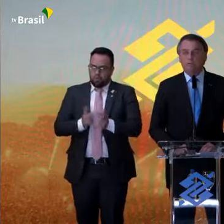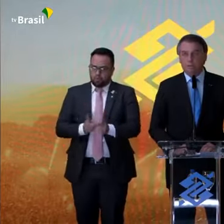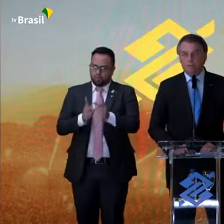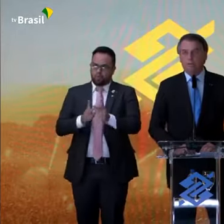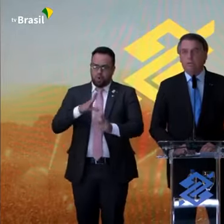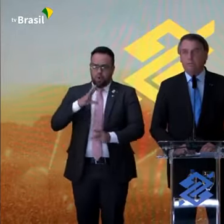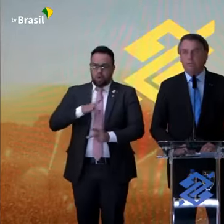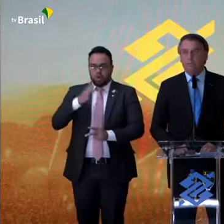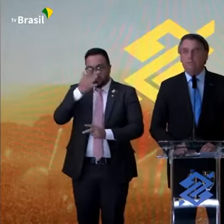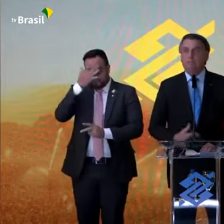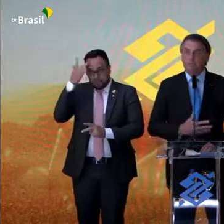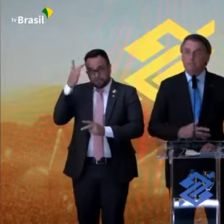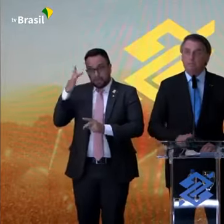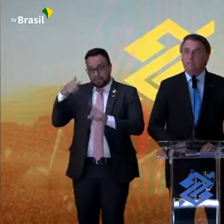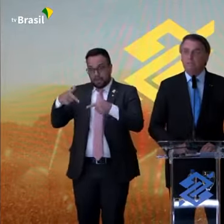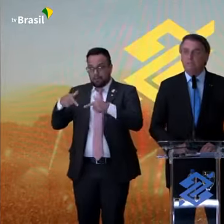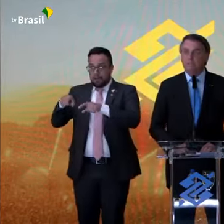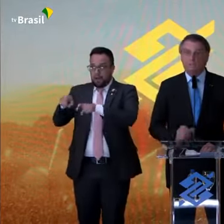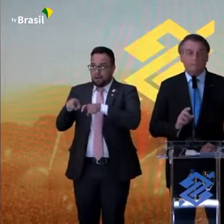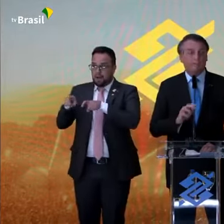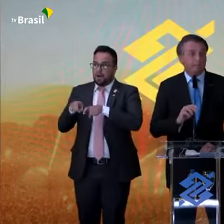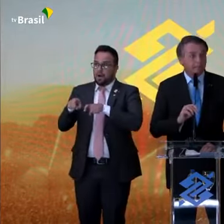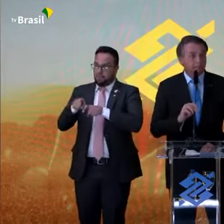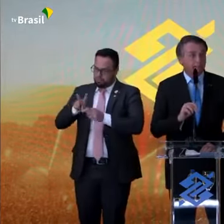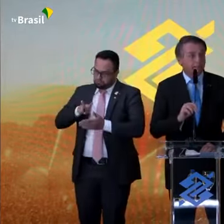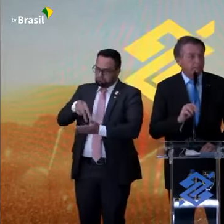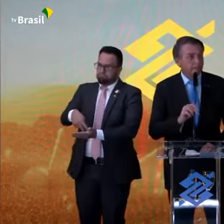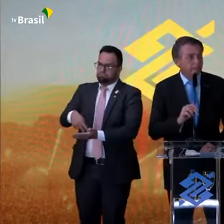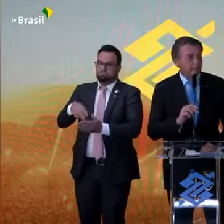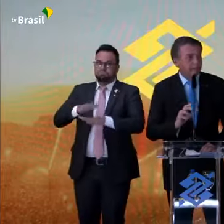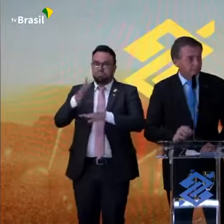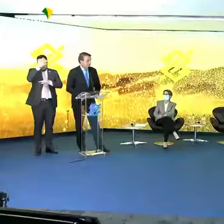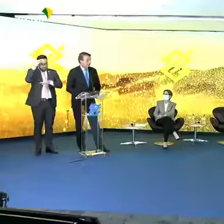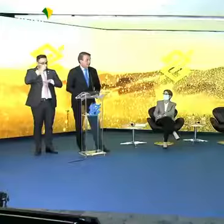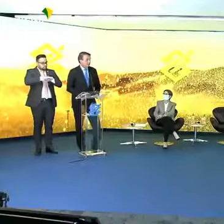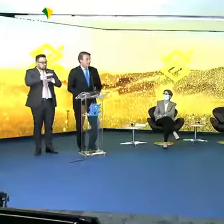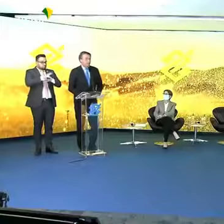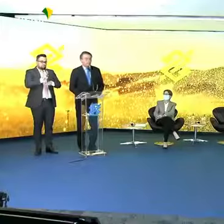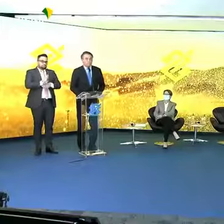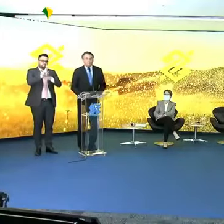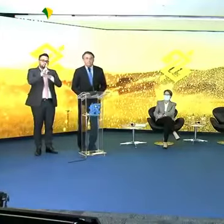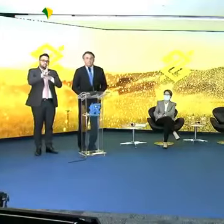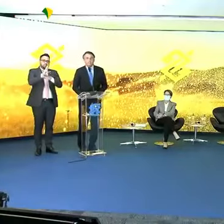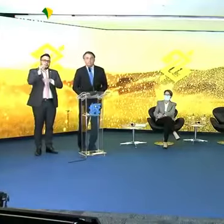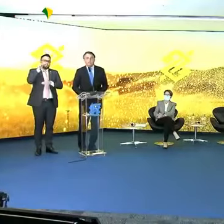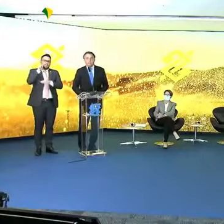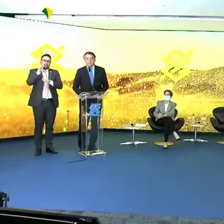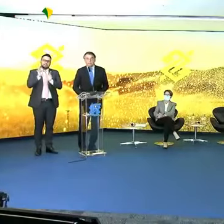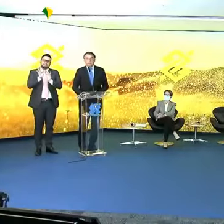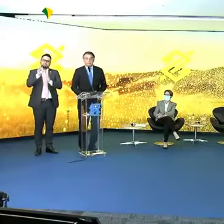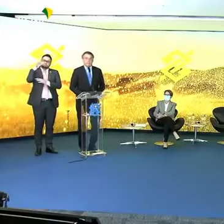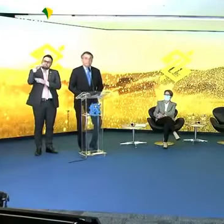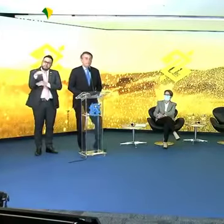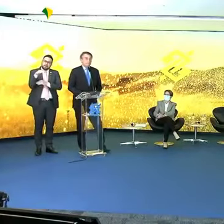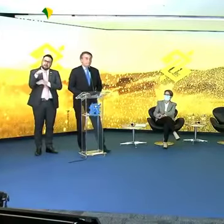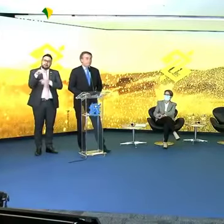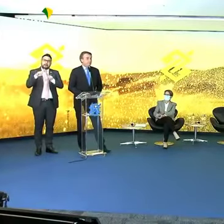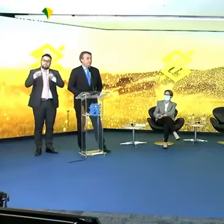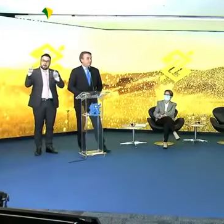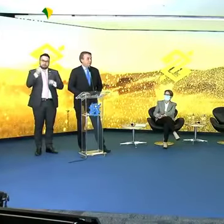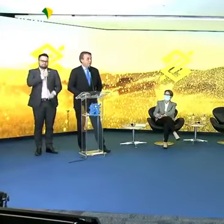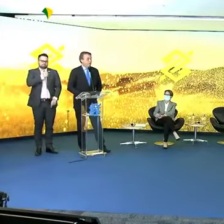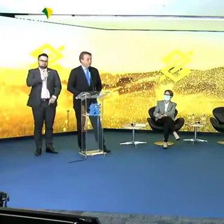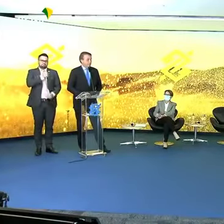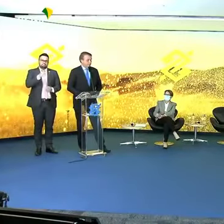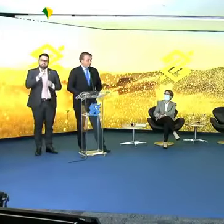coragem do nosso Homem do Campo tendo à frente a nossa pequena grande mulher que eu chamo assim a senhora Tereza Cristina